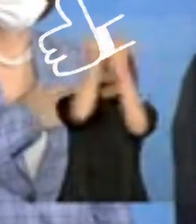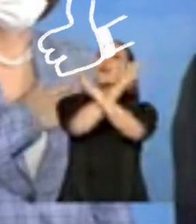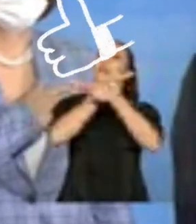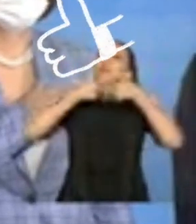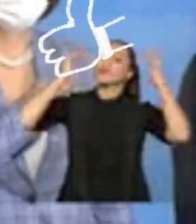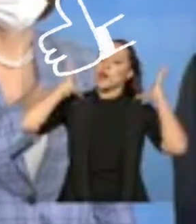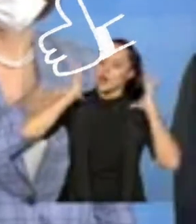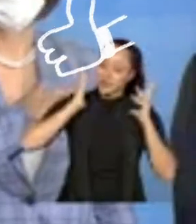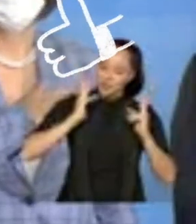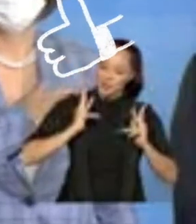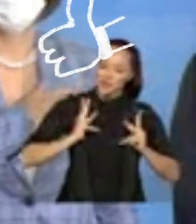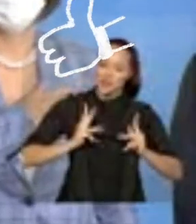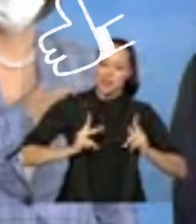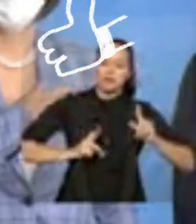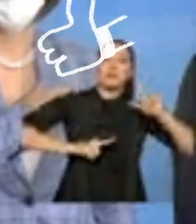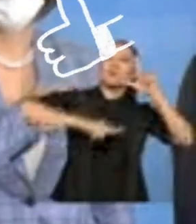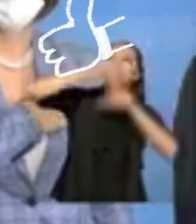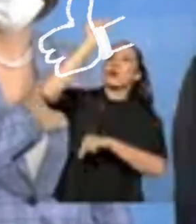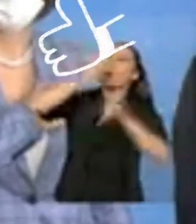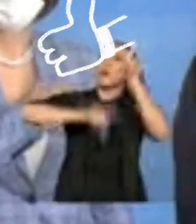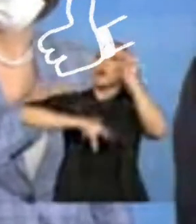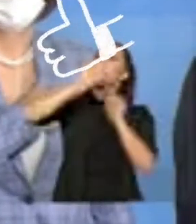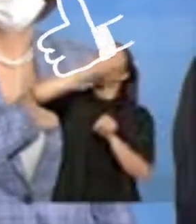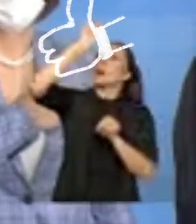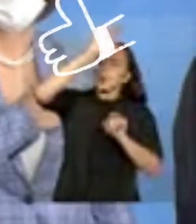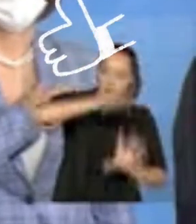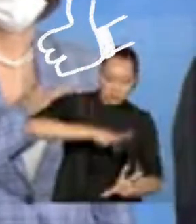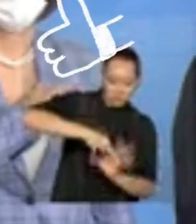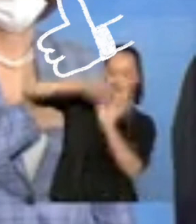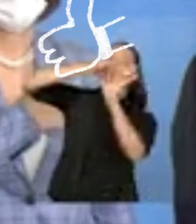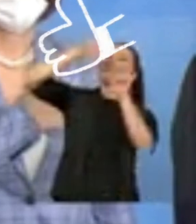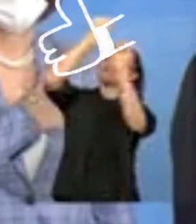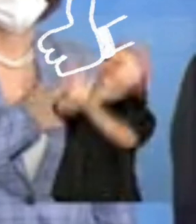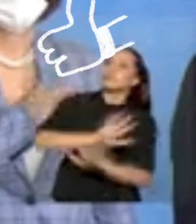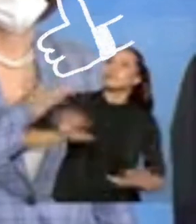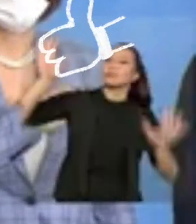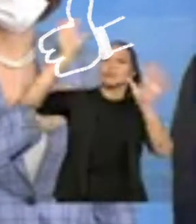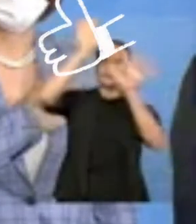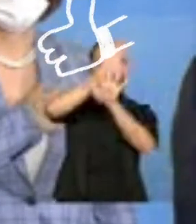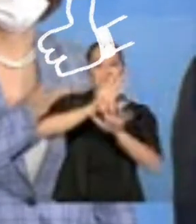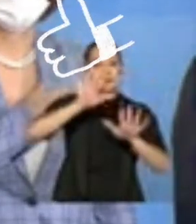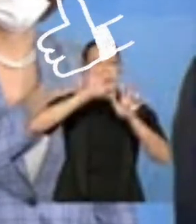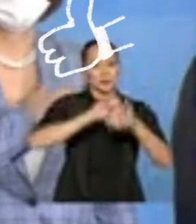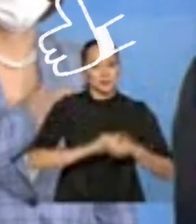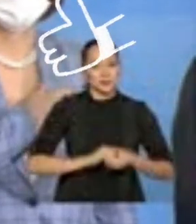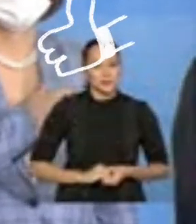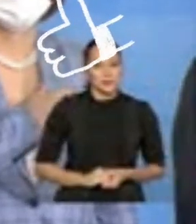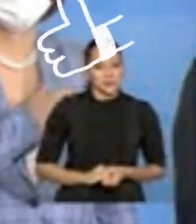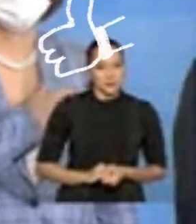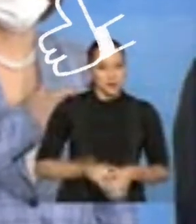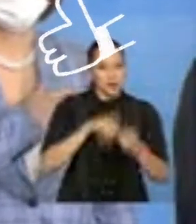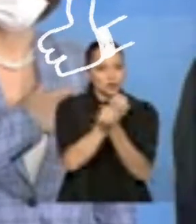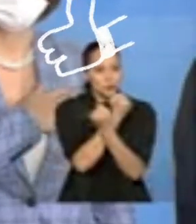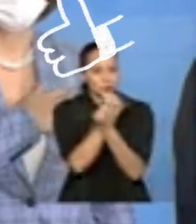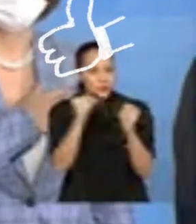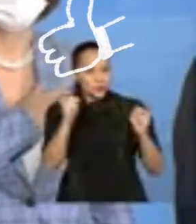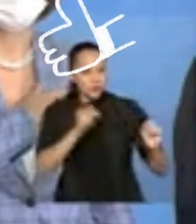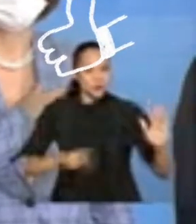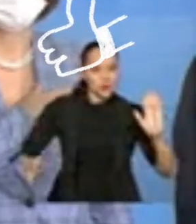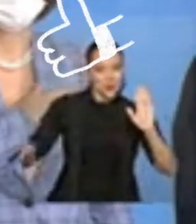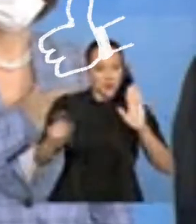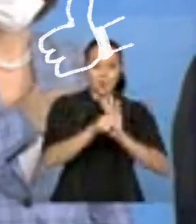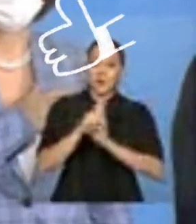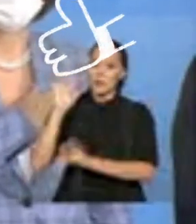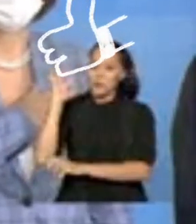formoso céu risonho e límpido, a imagem do cruzeiro resplandece.